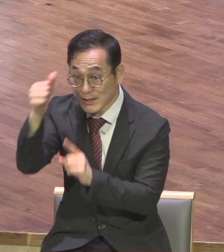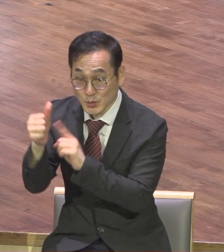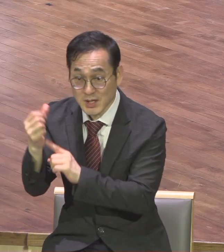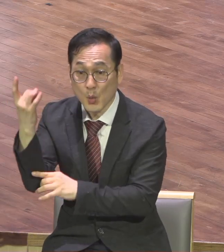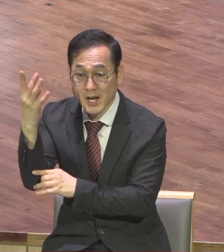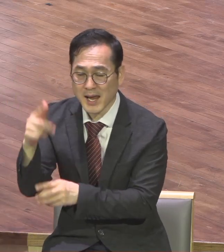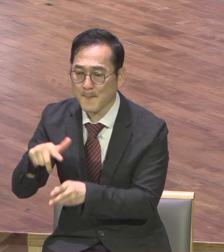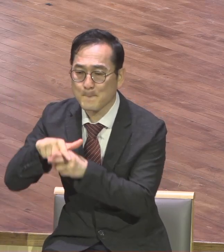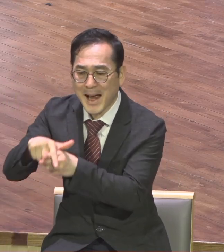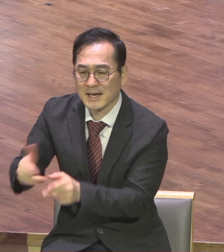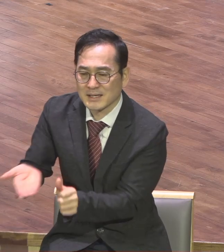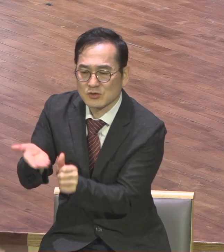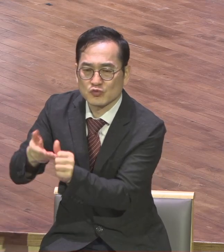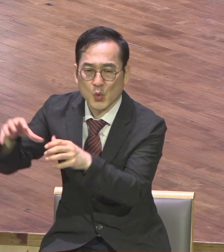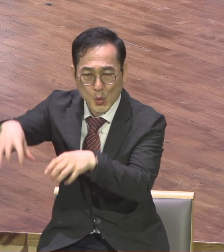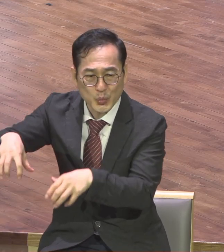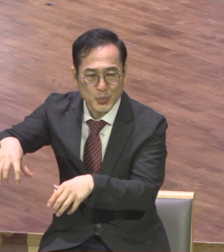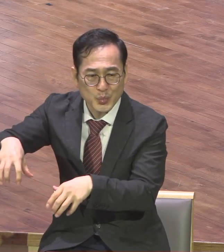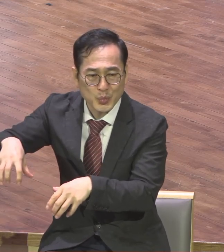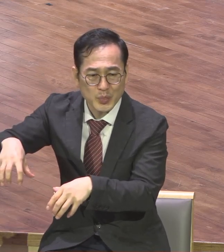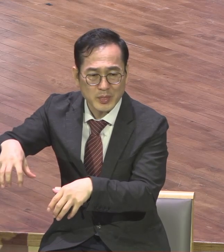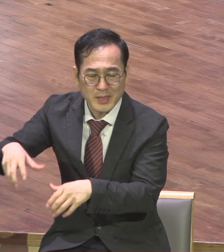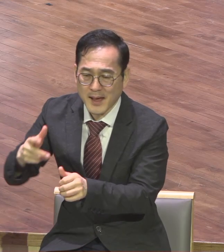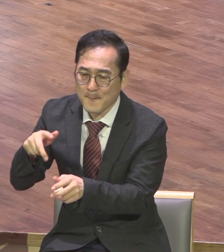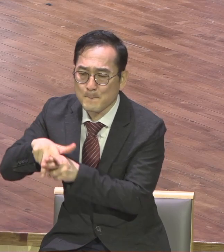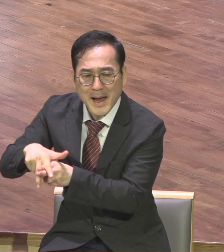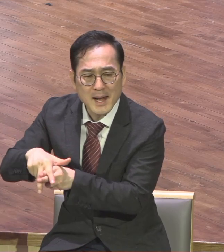조장로님께서 테이트 선교사님 통해서 복음을